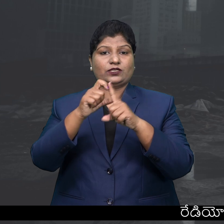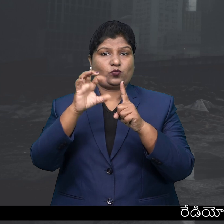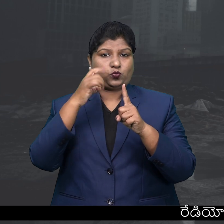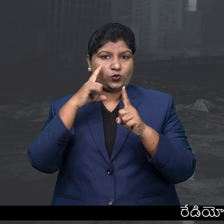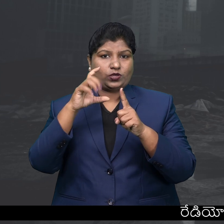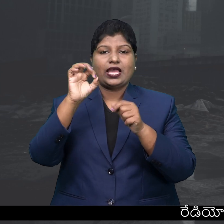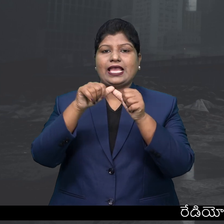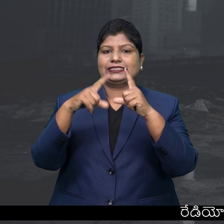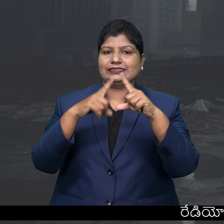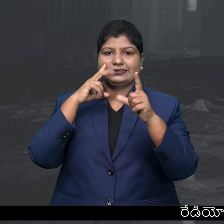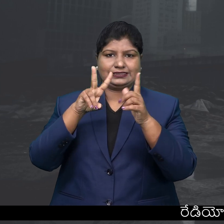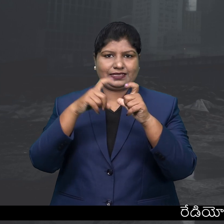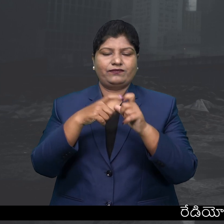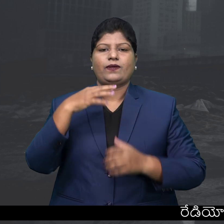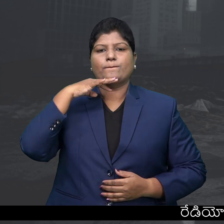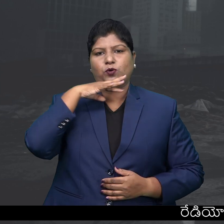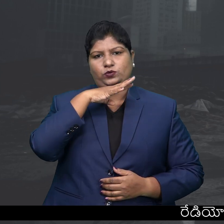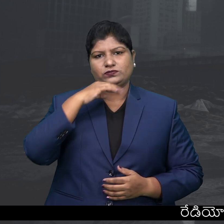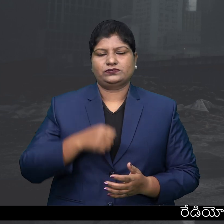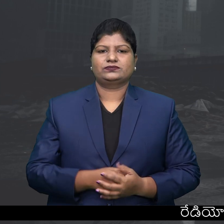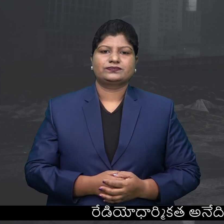రేడియోధార్మిక కాలుష్యం.